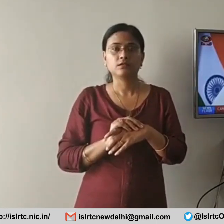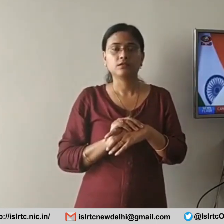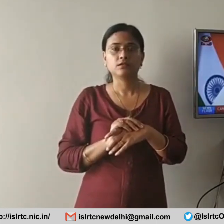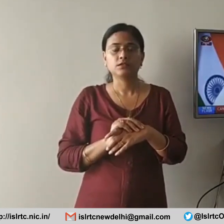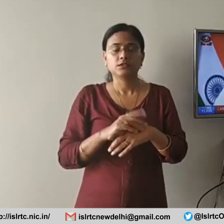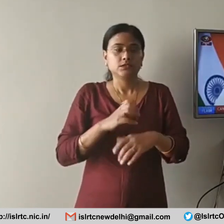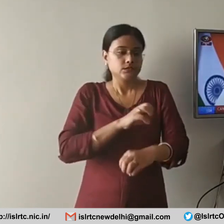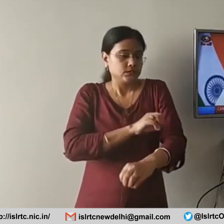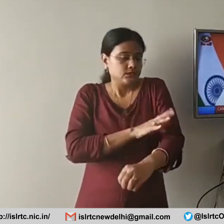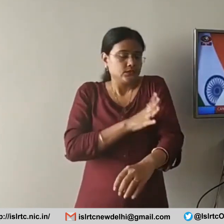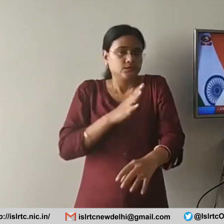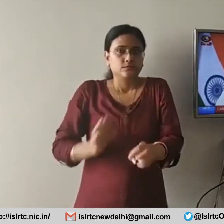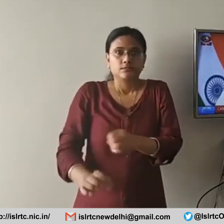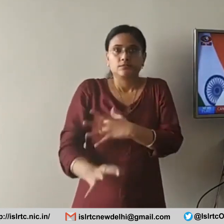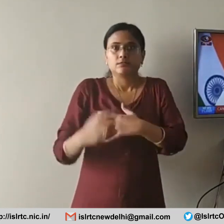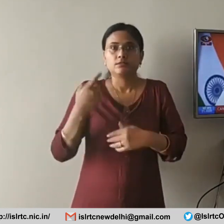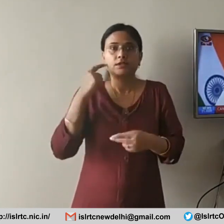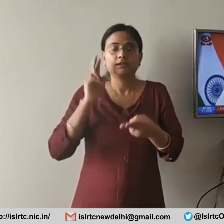रुए खड़े हो जाते हैं।